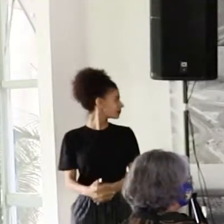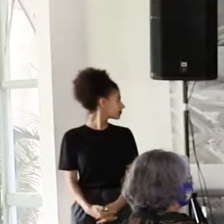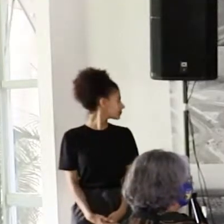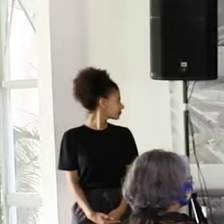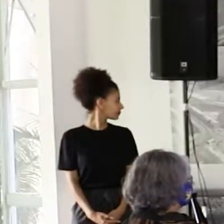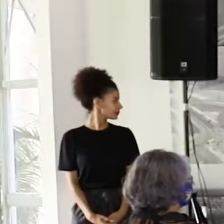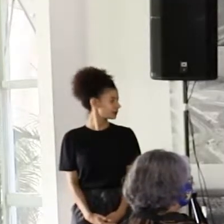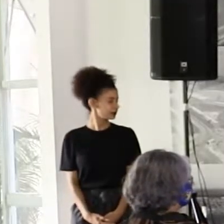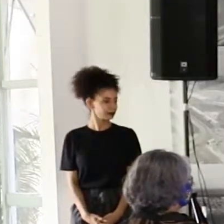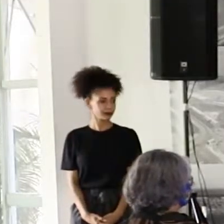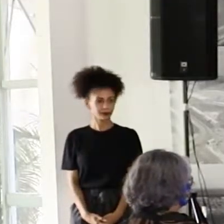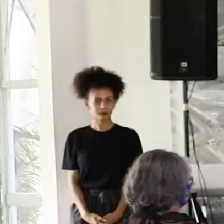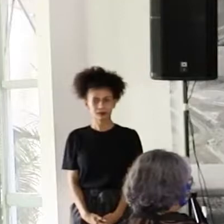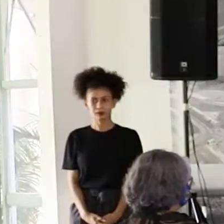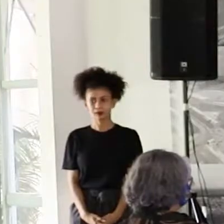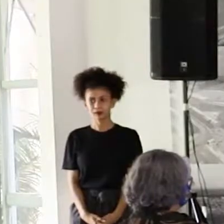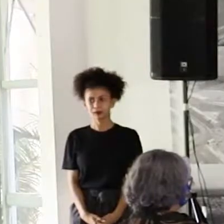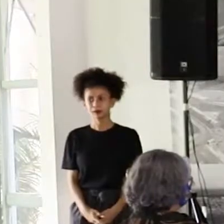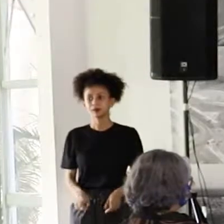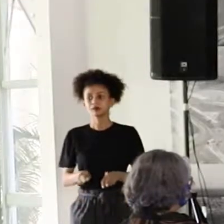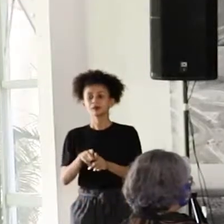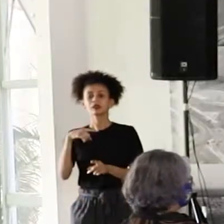Júnior verbete